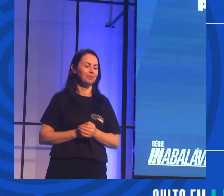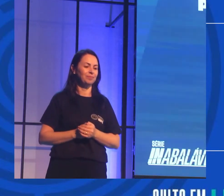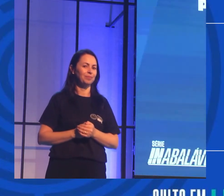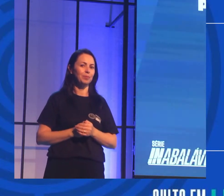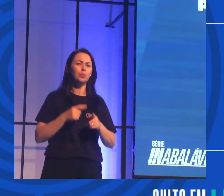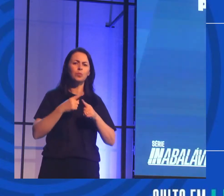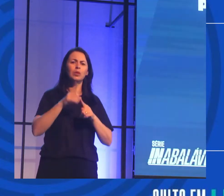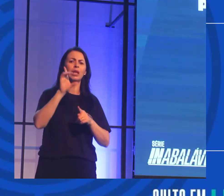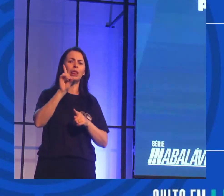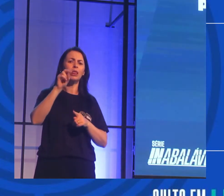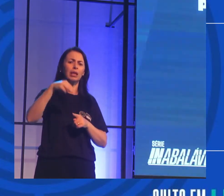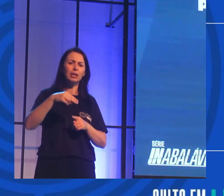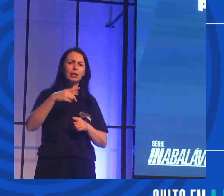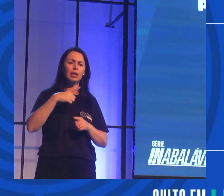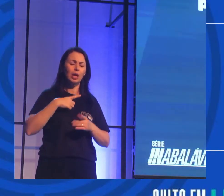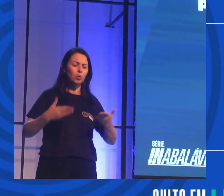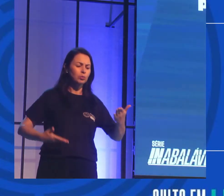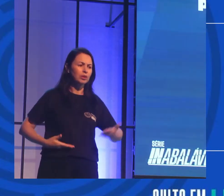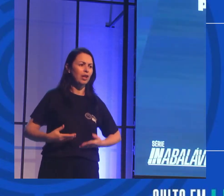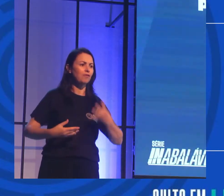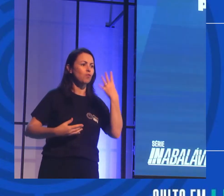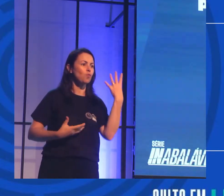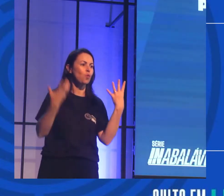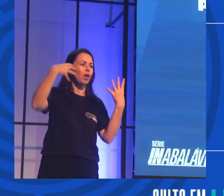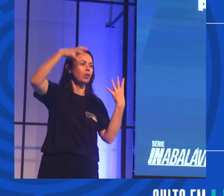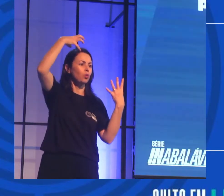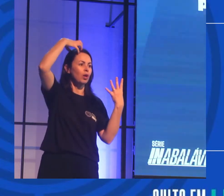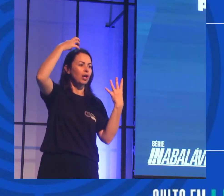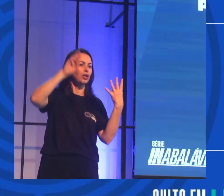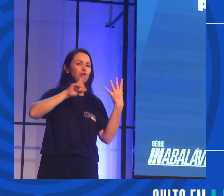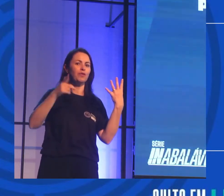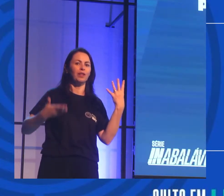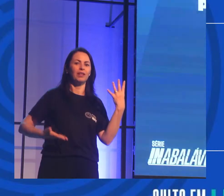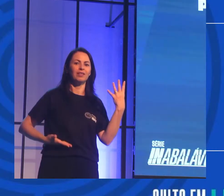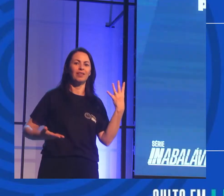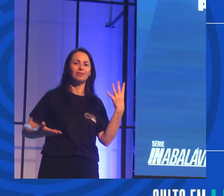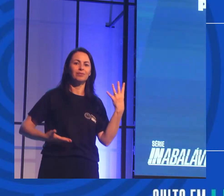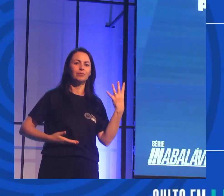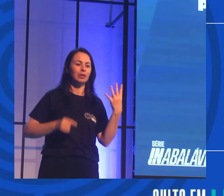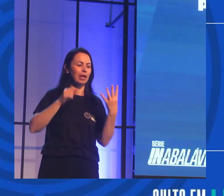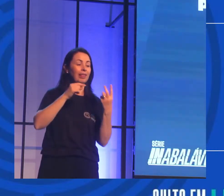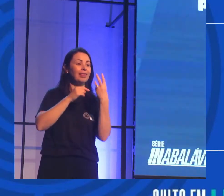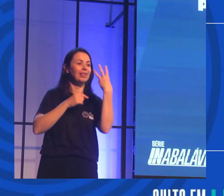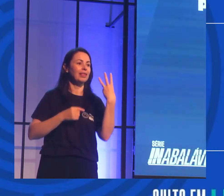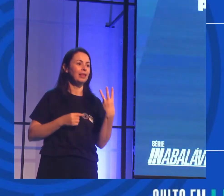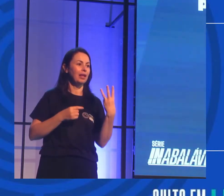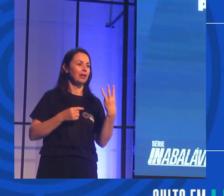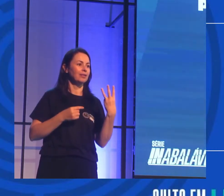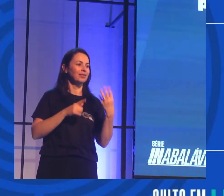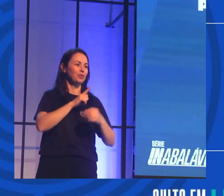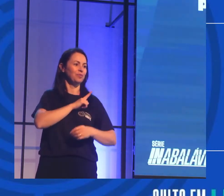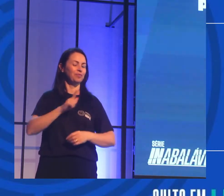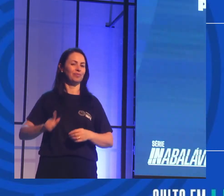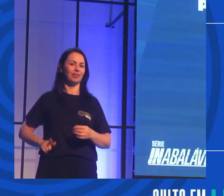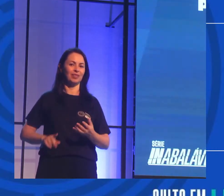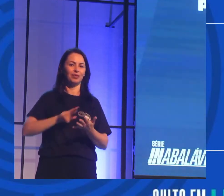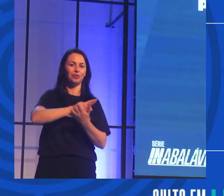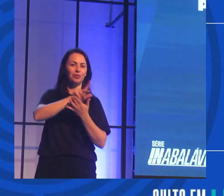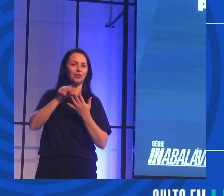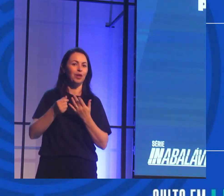Daniel serviu a 4 reis diferentes, a 3 impérios, e ele testemunhou